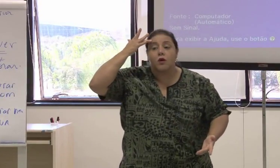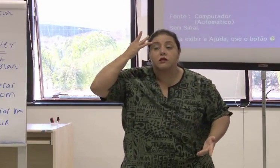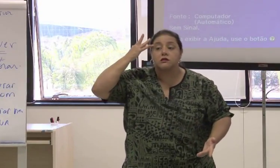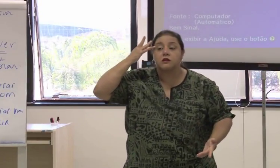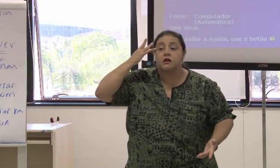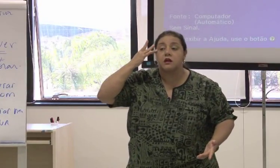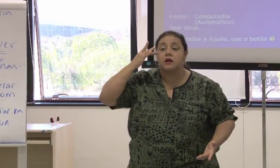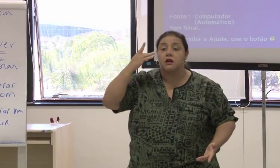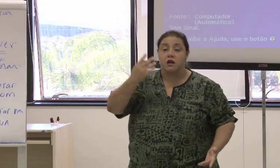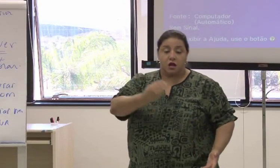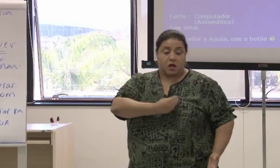Pessoas